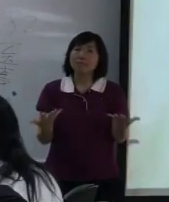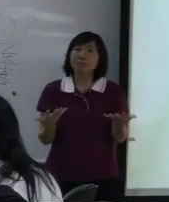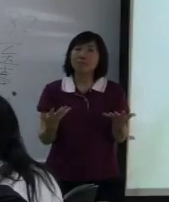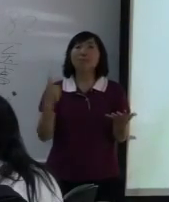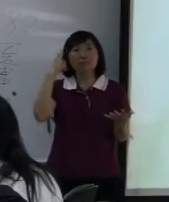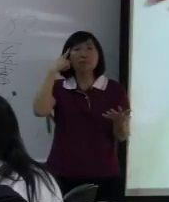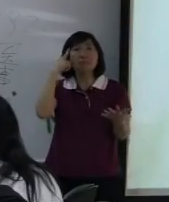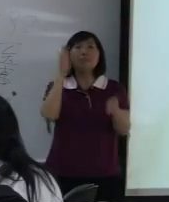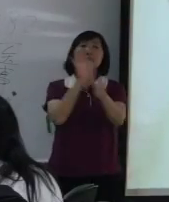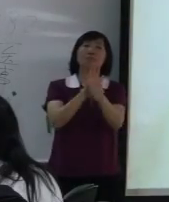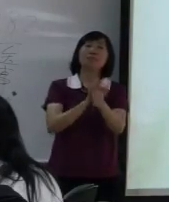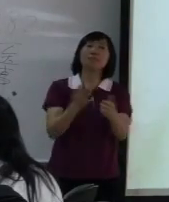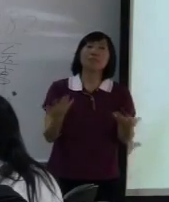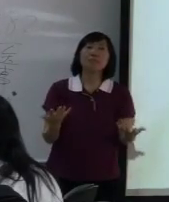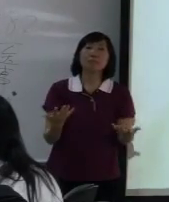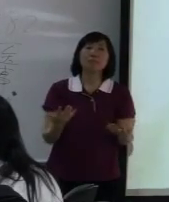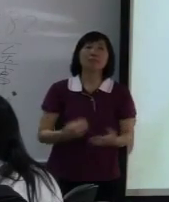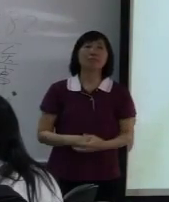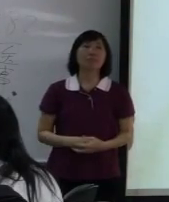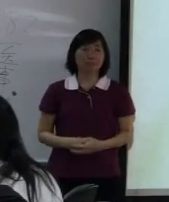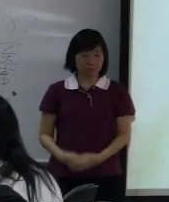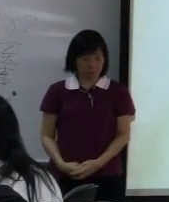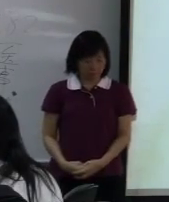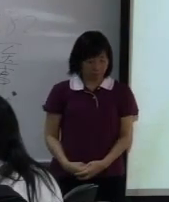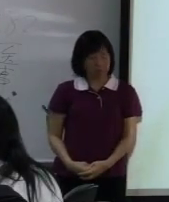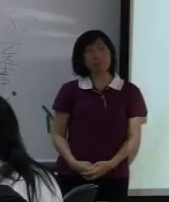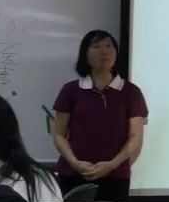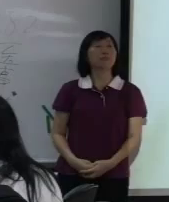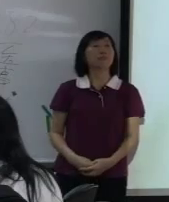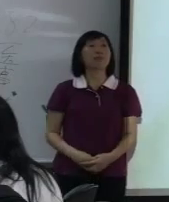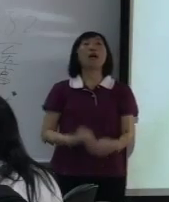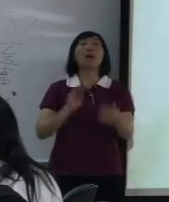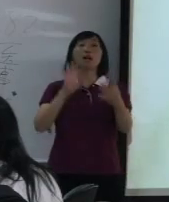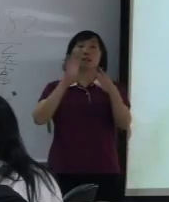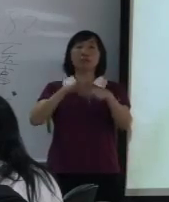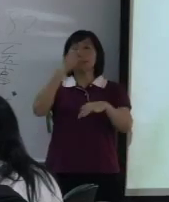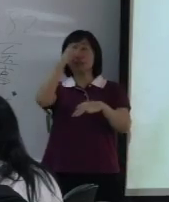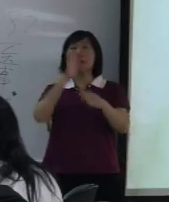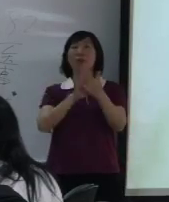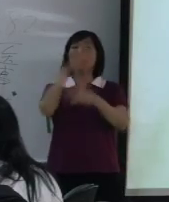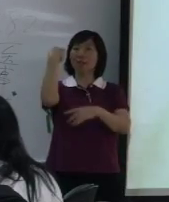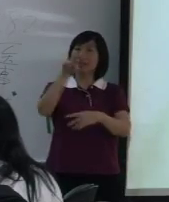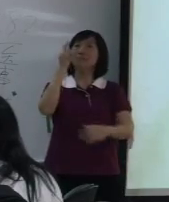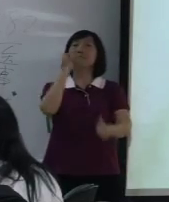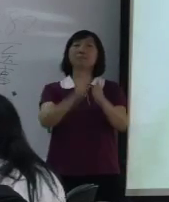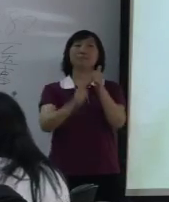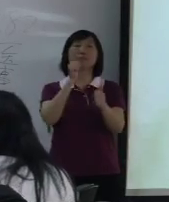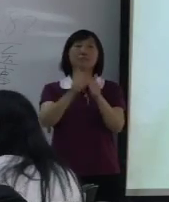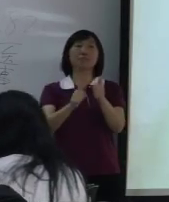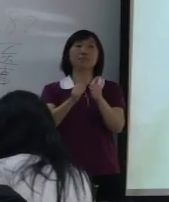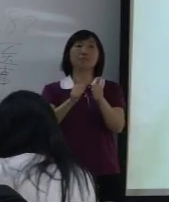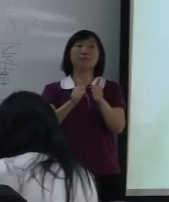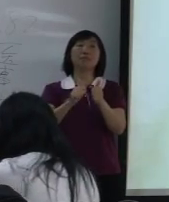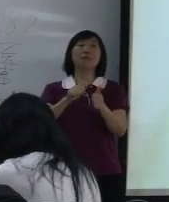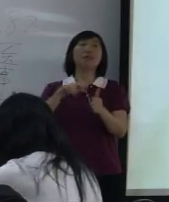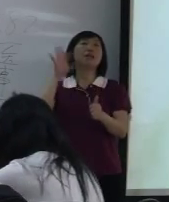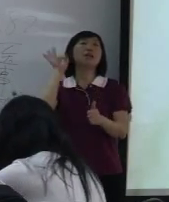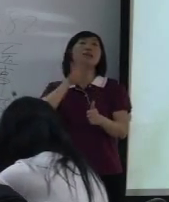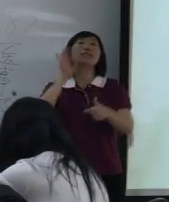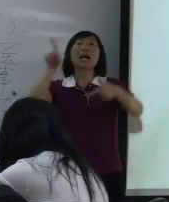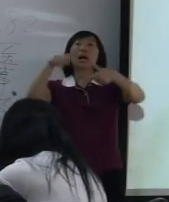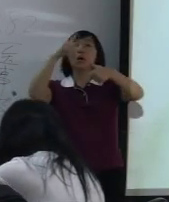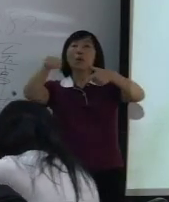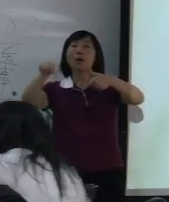要帮助他们怎么帮助啊？所以他后来又来考彰化师大